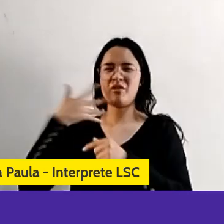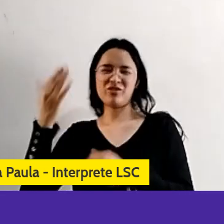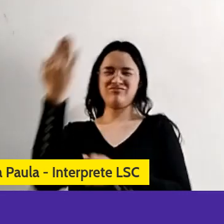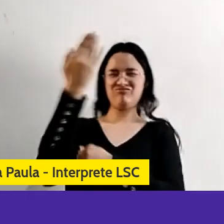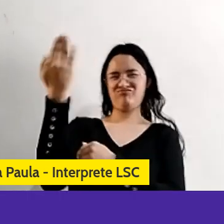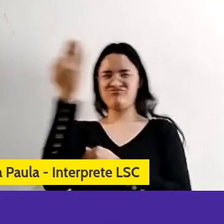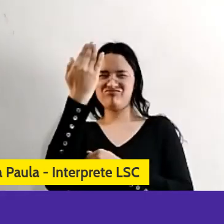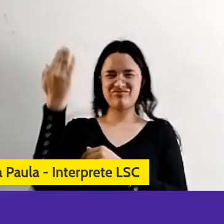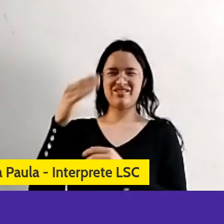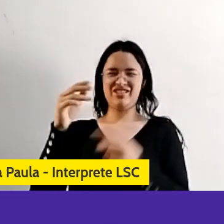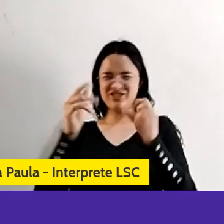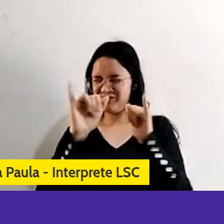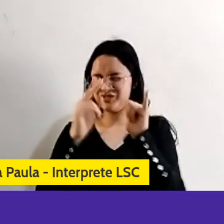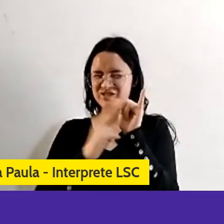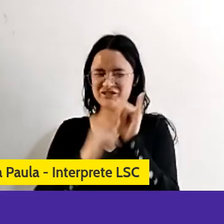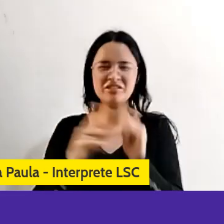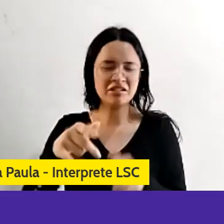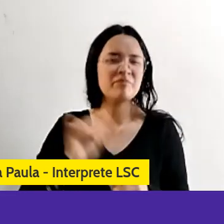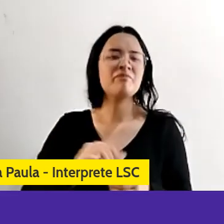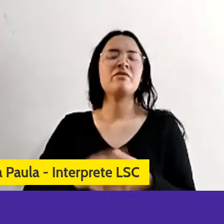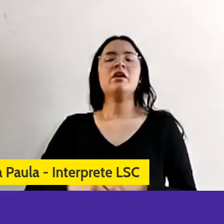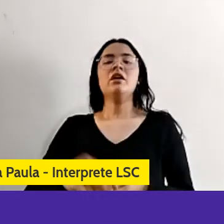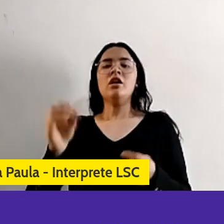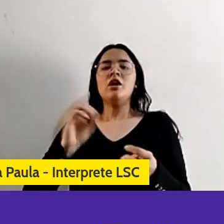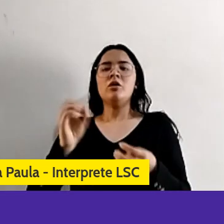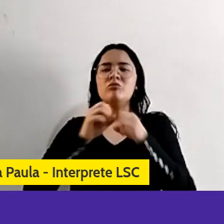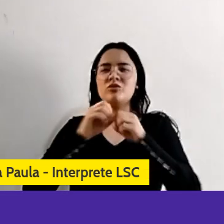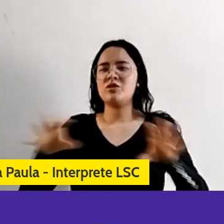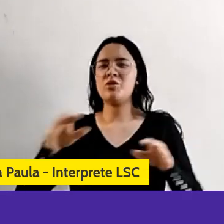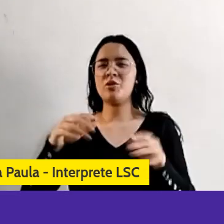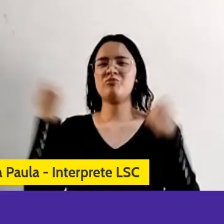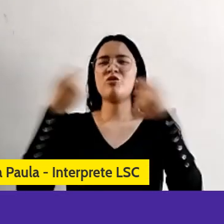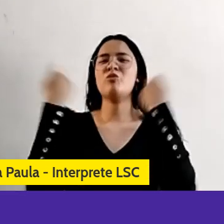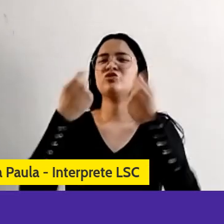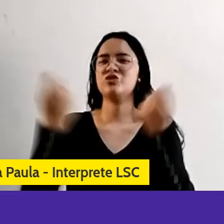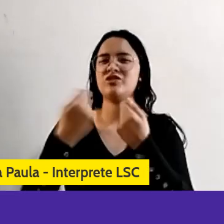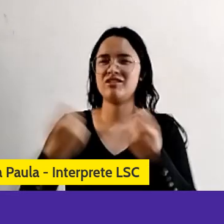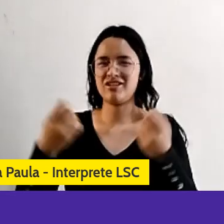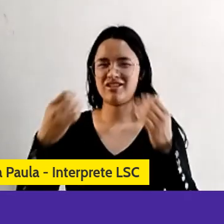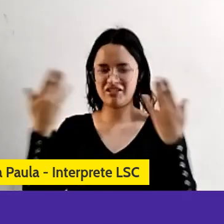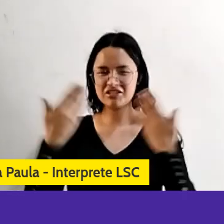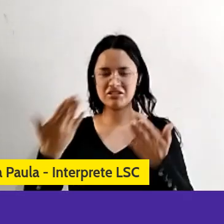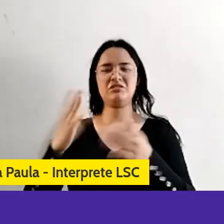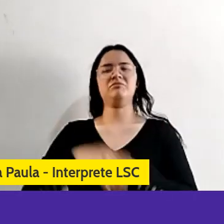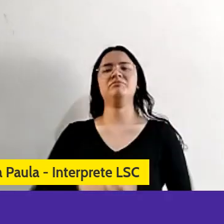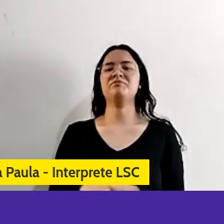a la hora de promocionar un producto. Creo que viene más por ahí, ¿viste?